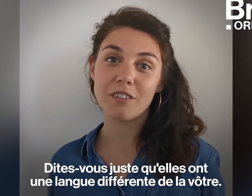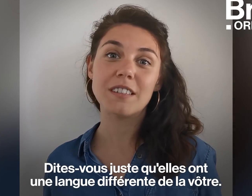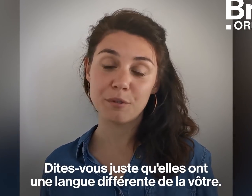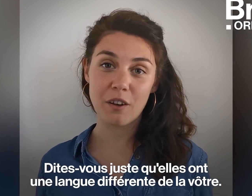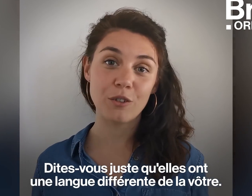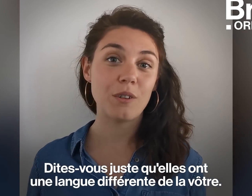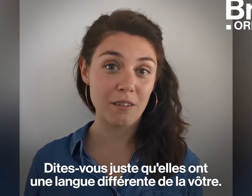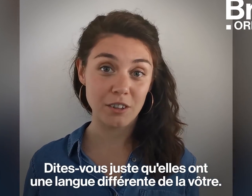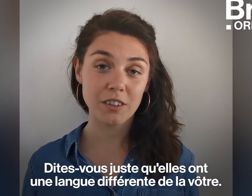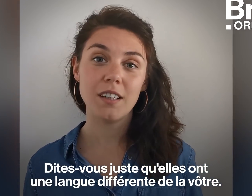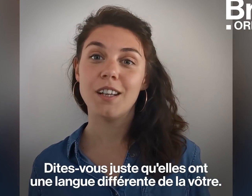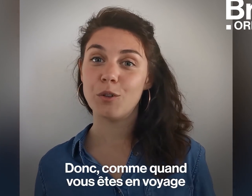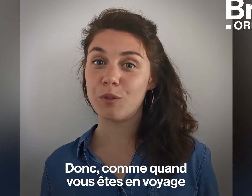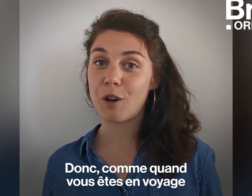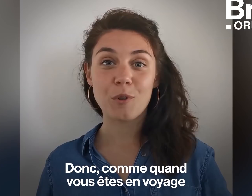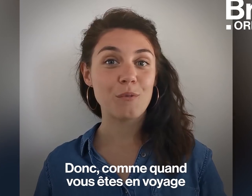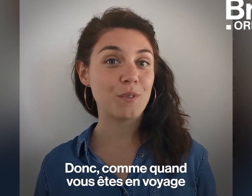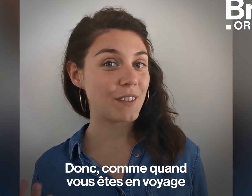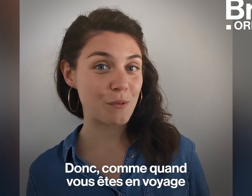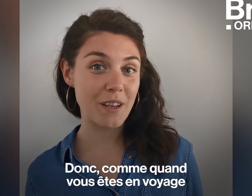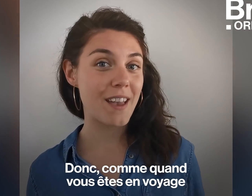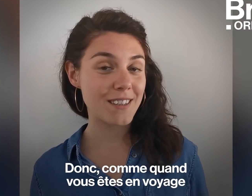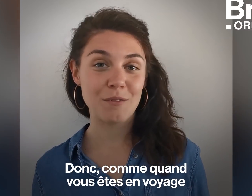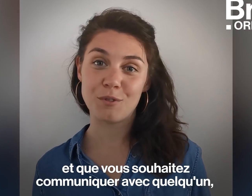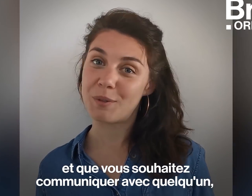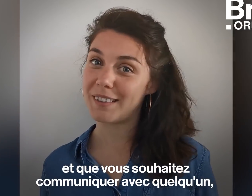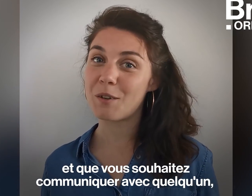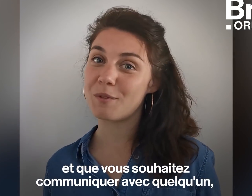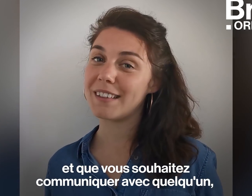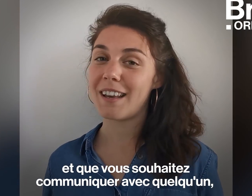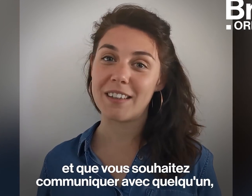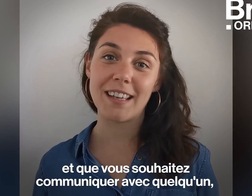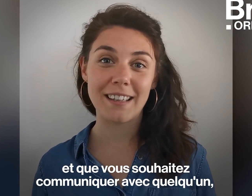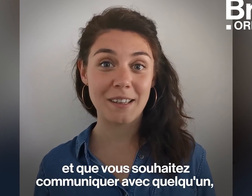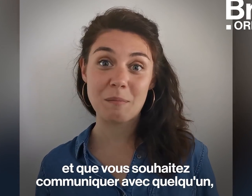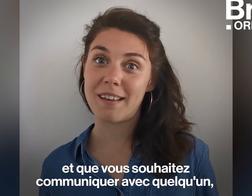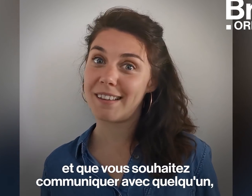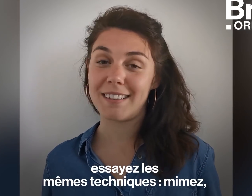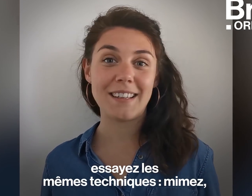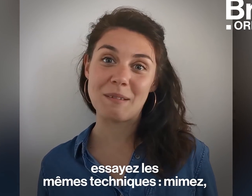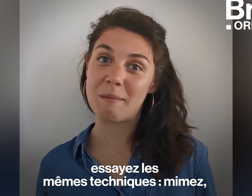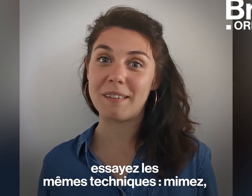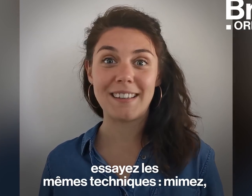langue différente de la vôtre. Donc comme quand vous êtes en voyage et que vous souhaitez communiquer avec quelqu'un, essayez les mêmes